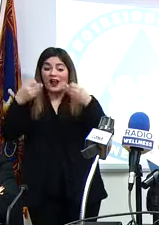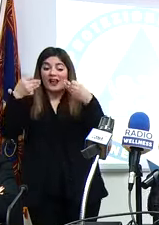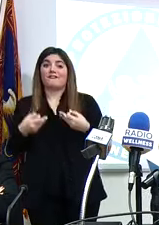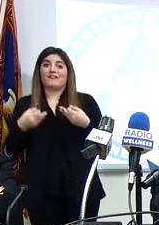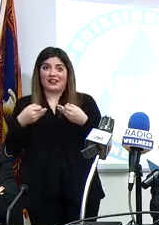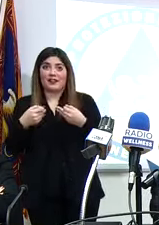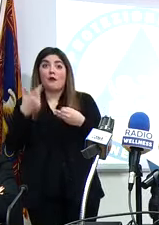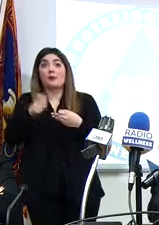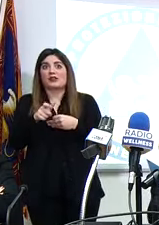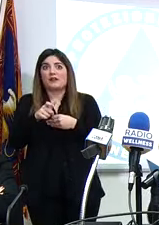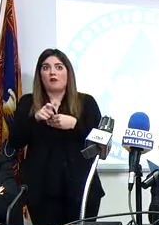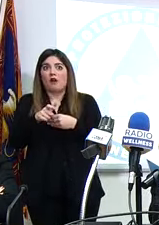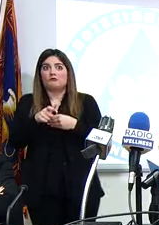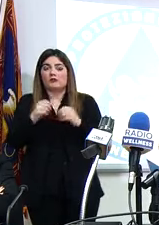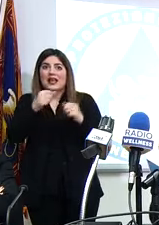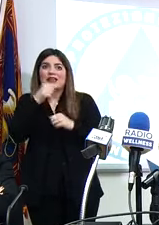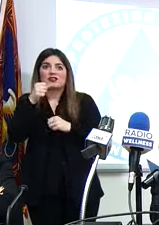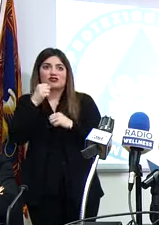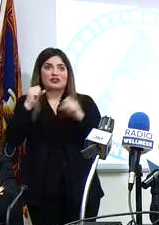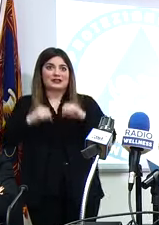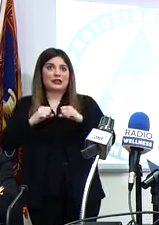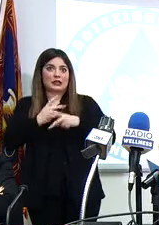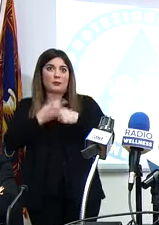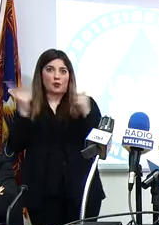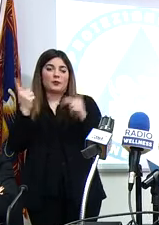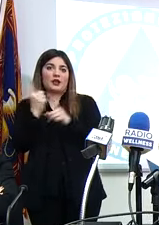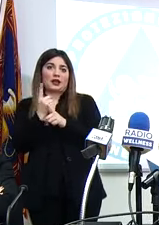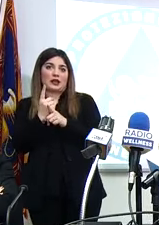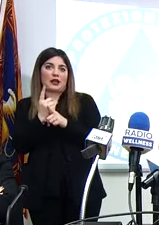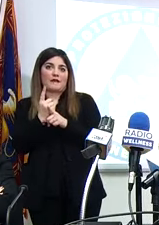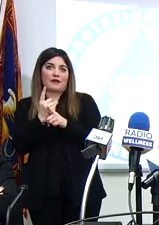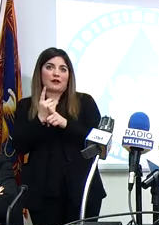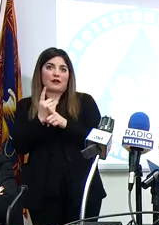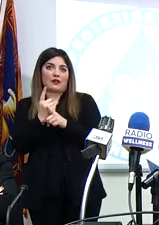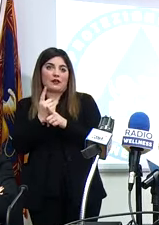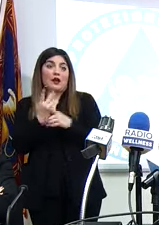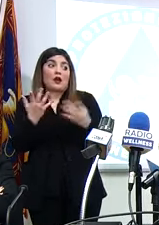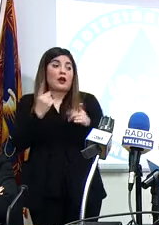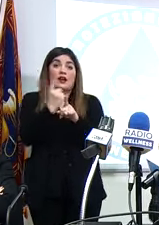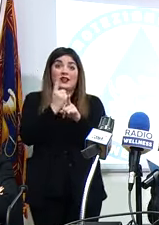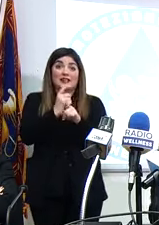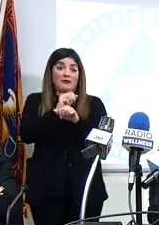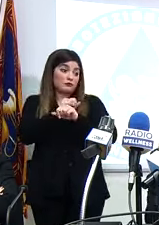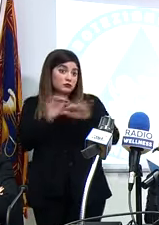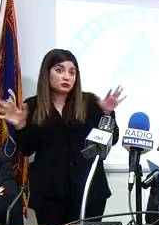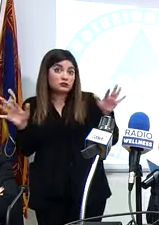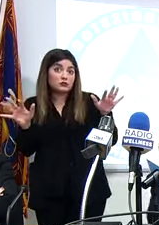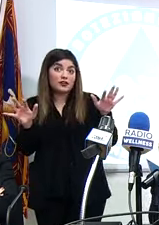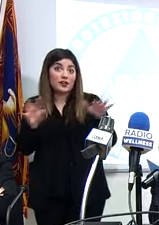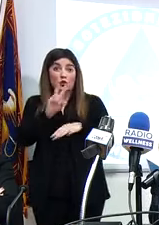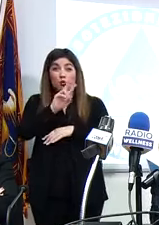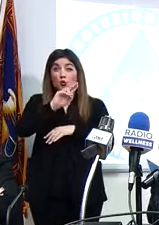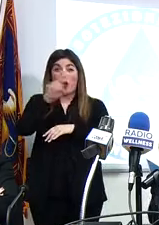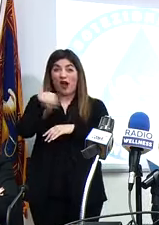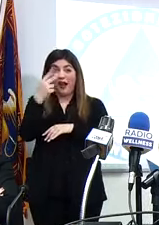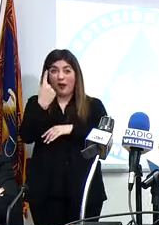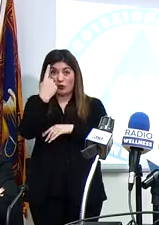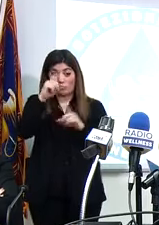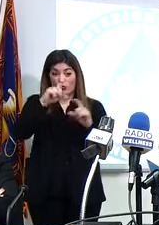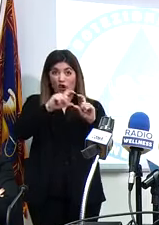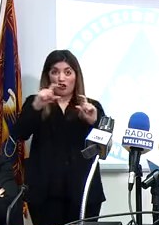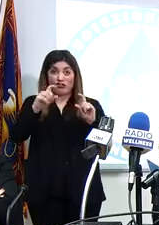incontro alle esigenze della sanità pubblica. Effectiveness vuol dire distribuirlo, costa 2 euro a dose contro i 18 e i 14 di